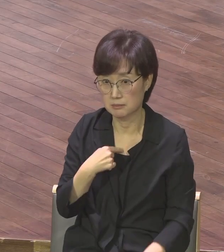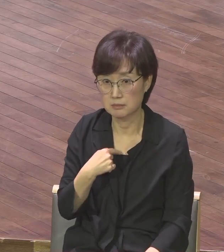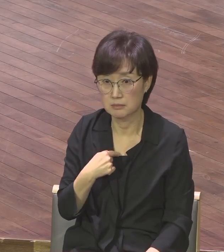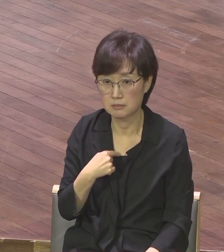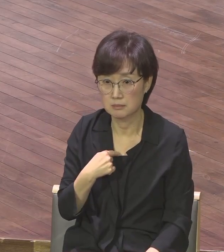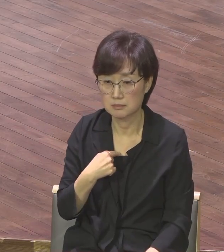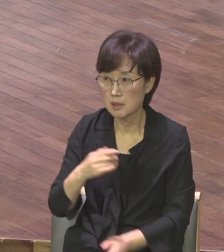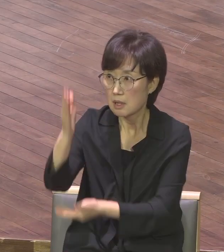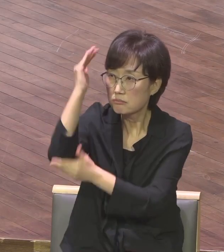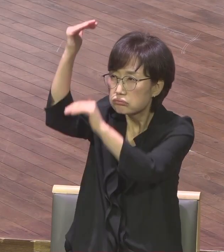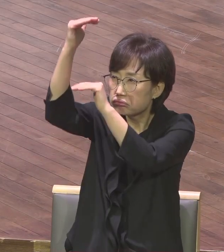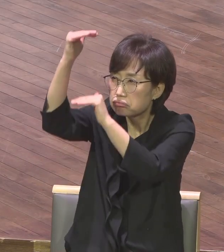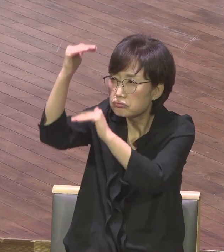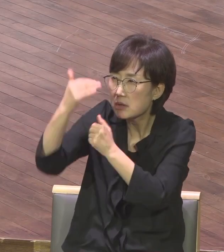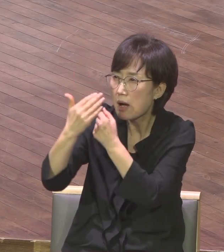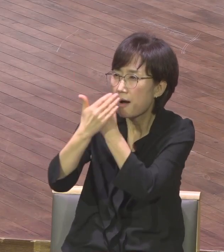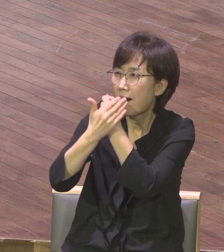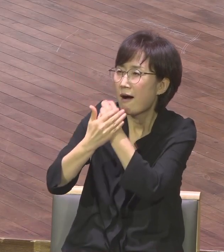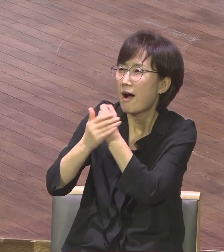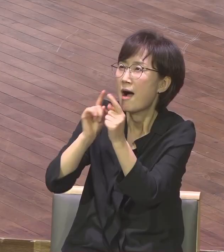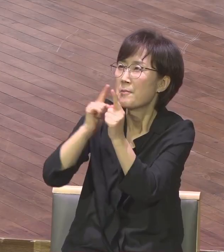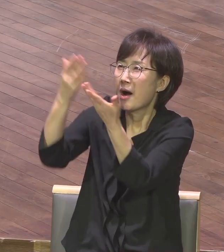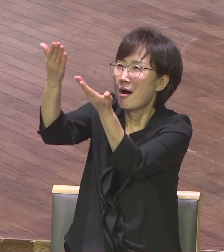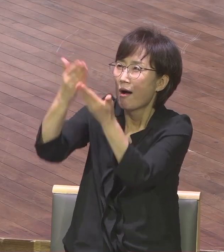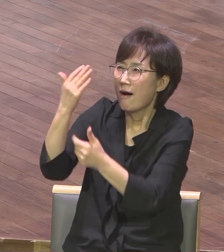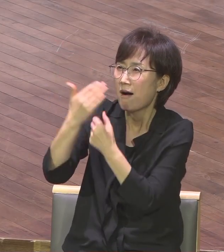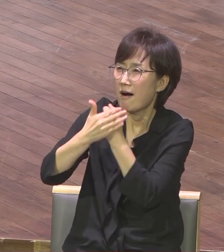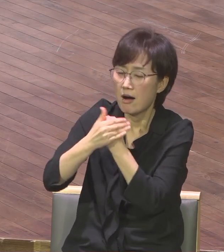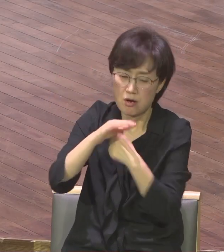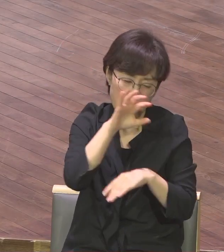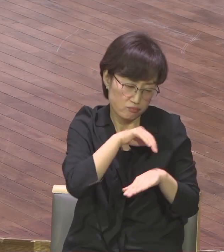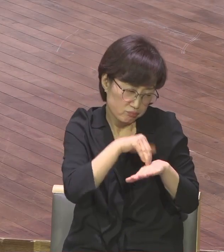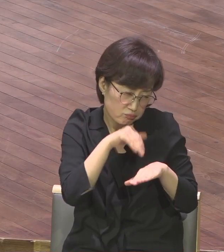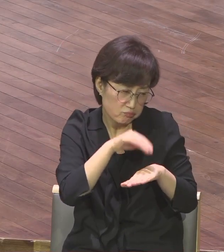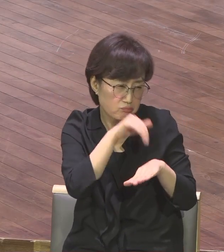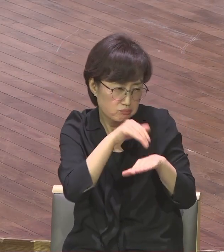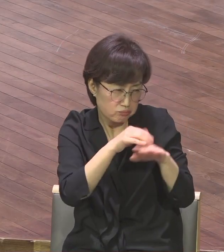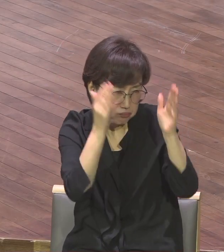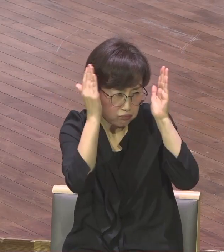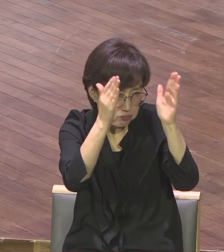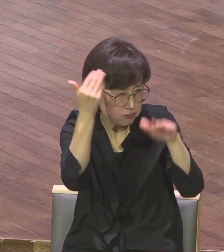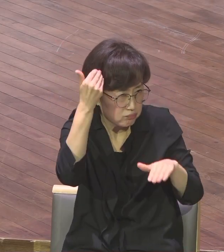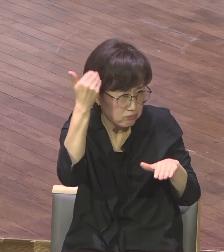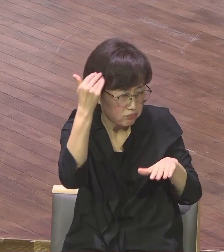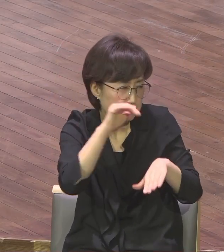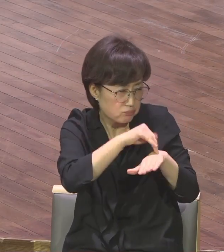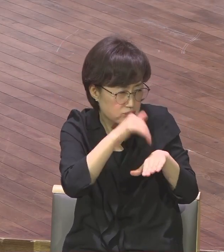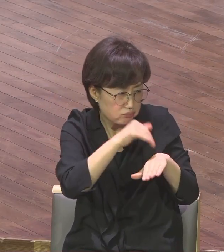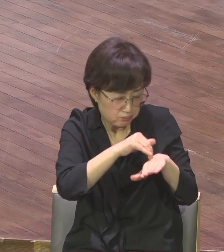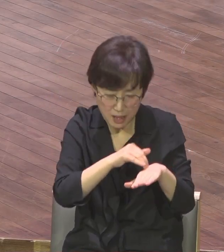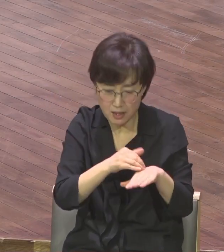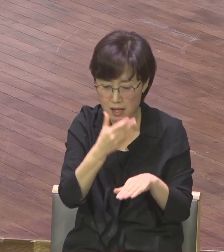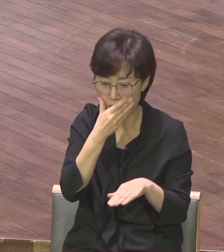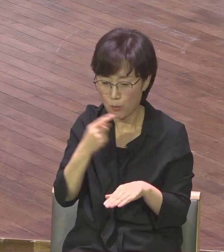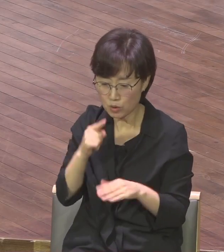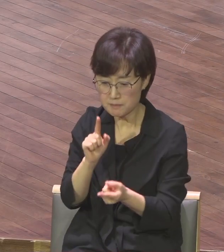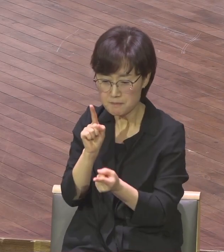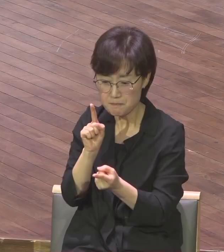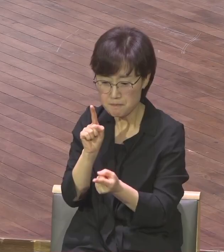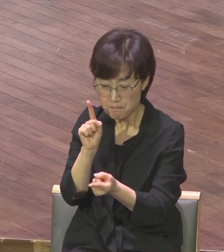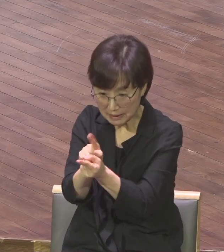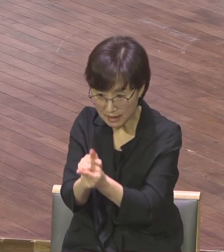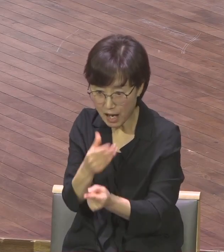강단에서 매주 받는 은혜의 말씀 또 훈련 받는 내용들 여러분 복음을 전하다 보면 저절로 나오게 돼요.